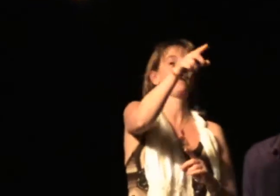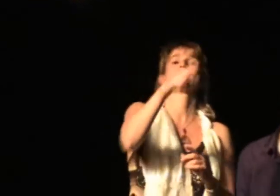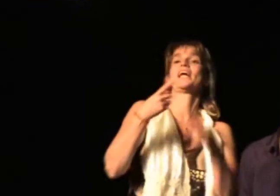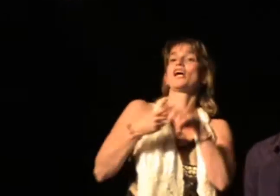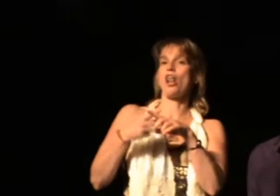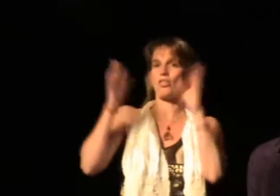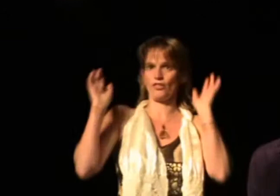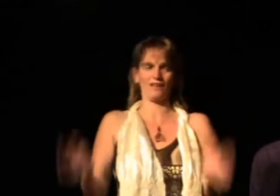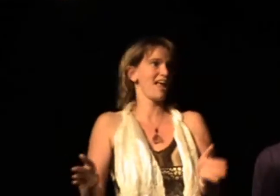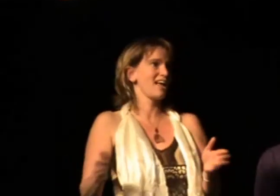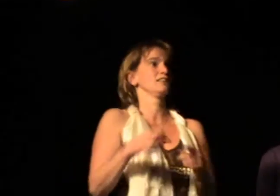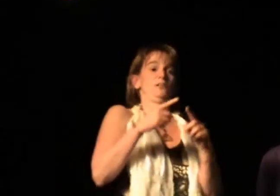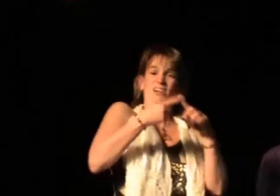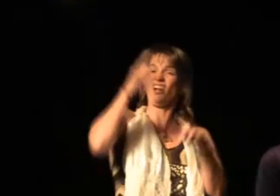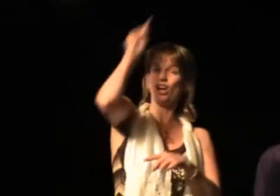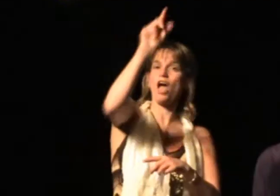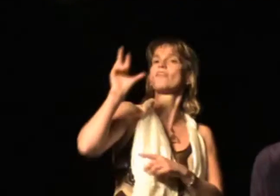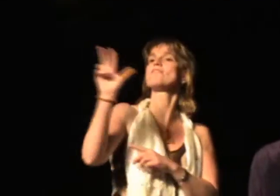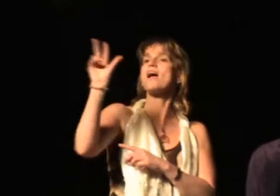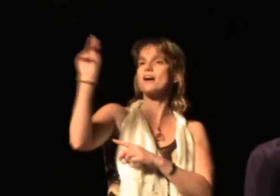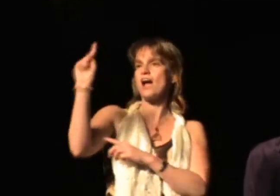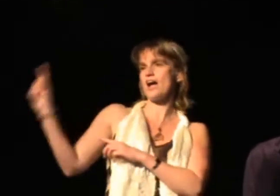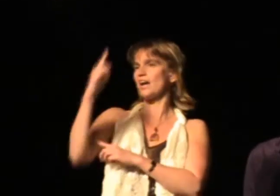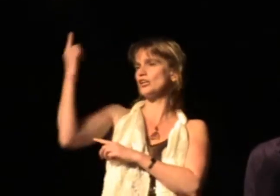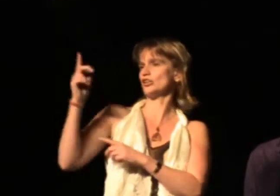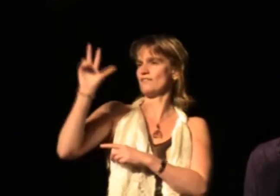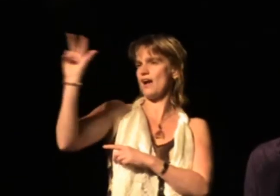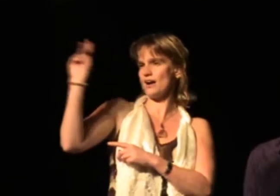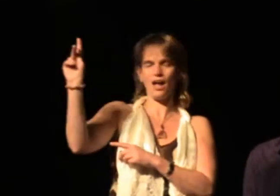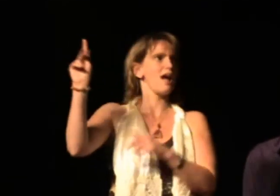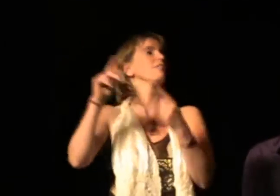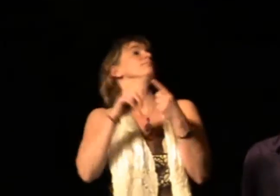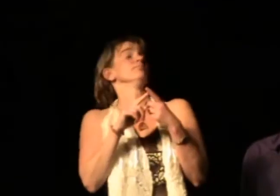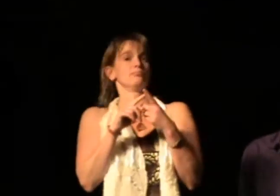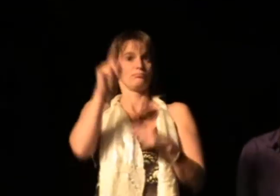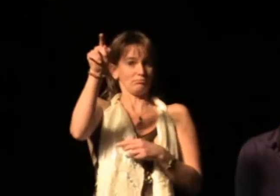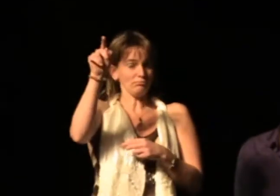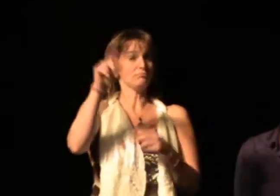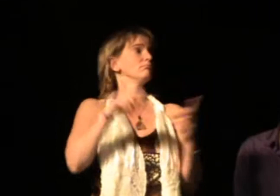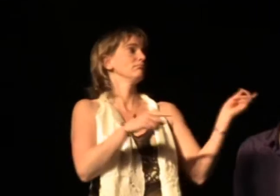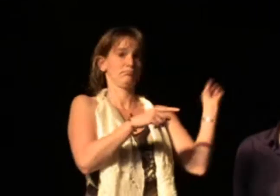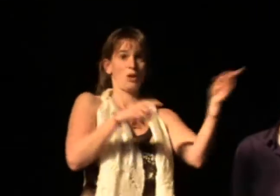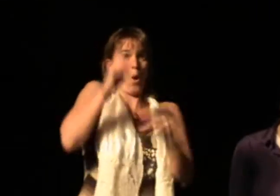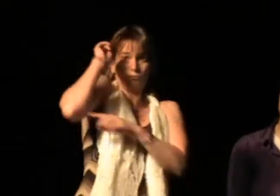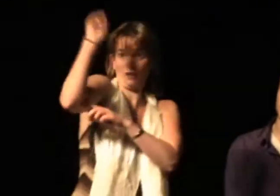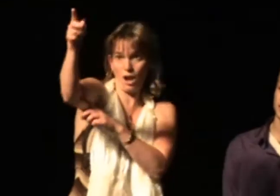Vorig jaar zijn jullie naar Griekenland geweest, naar Patras, en hebben jullie mee wilgenomen aan de eerste week aan voor